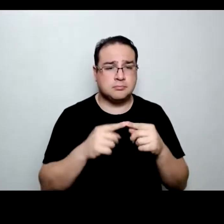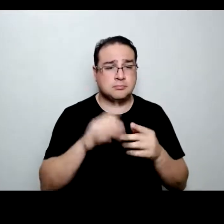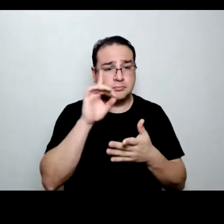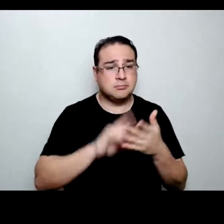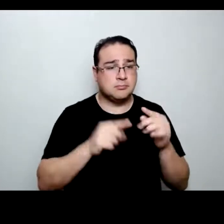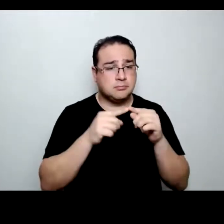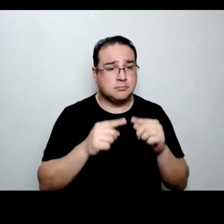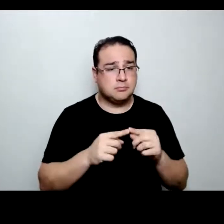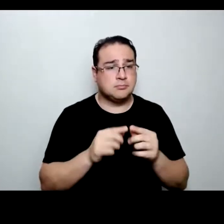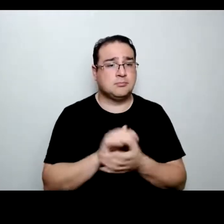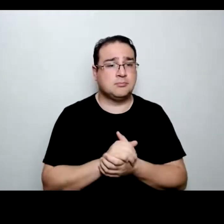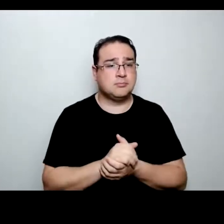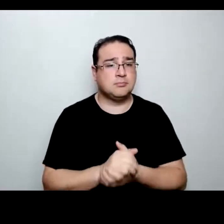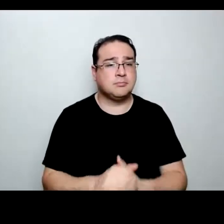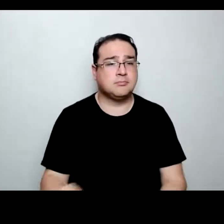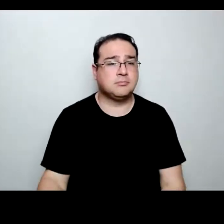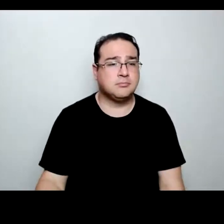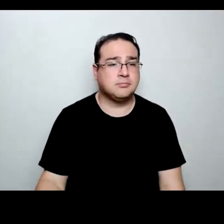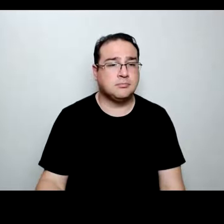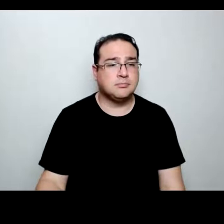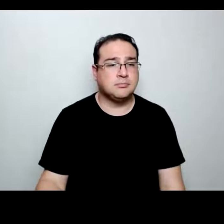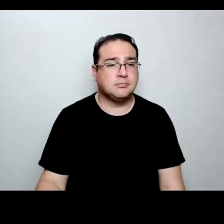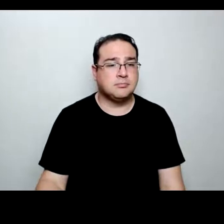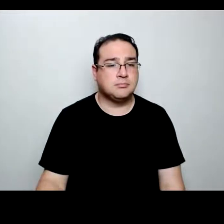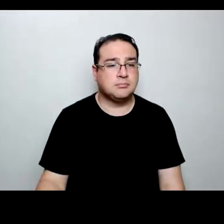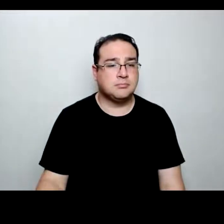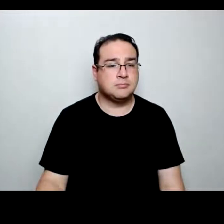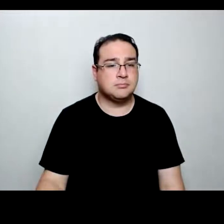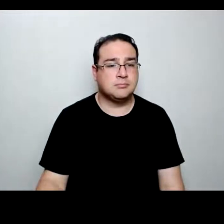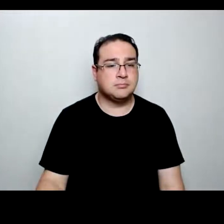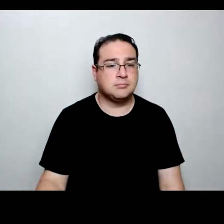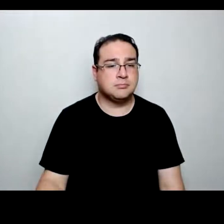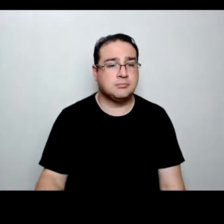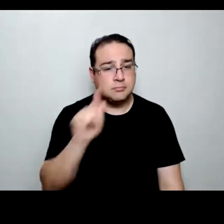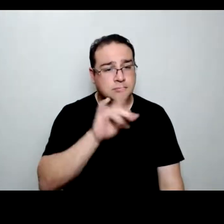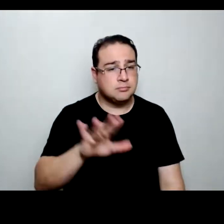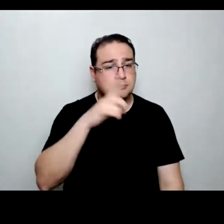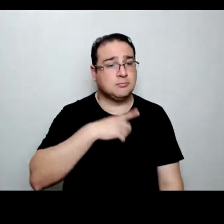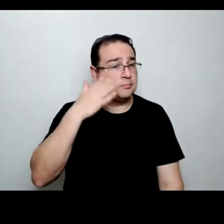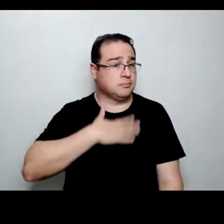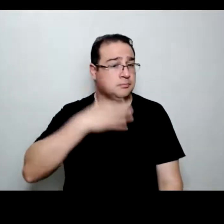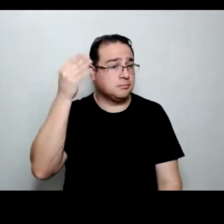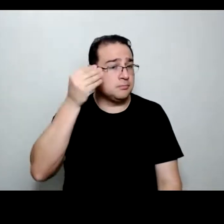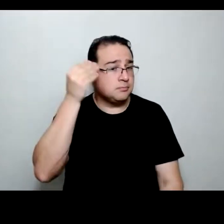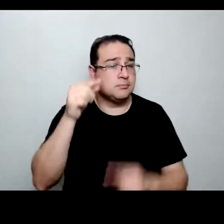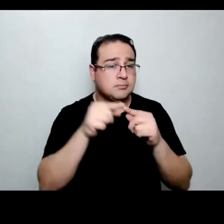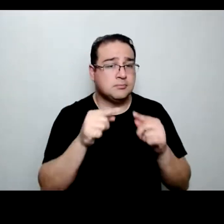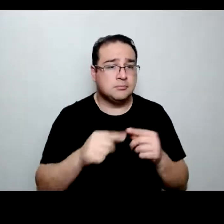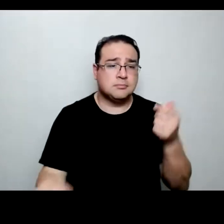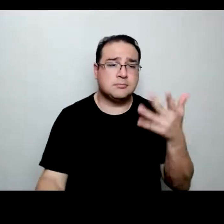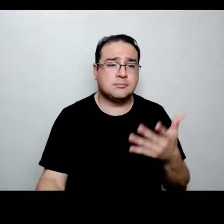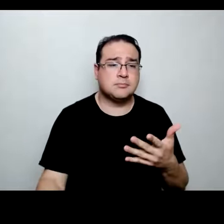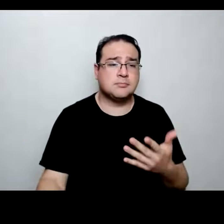dicionários, né? Em geral, segundo a minha experiência,